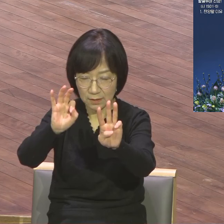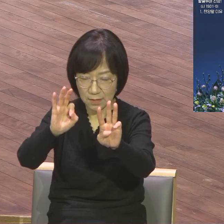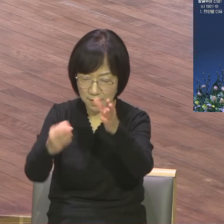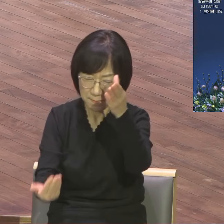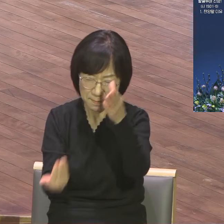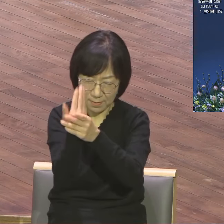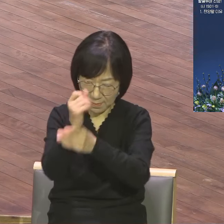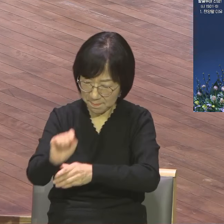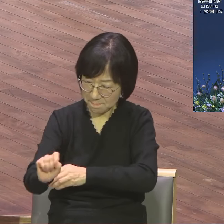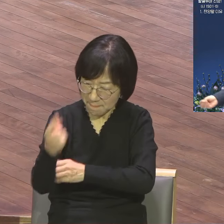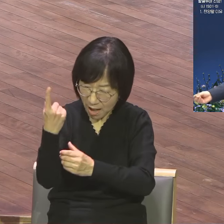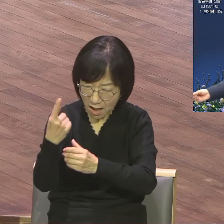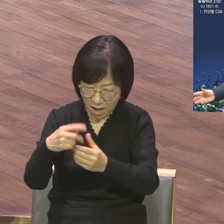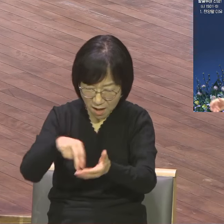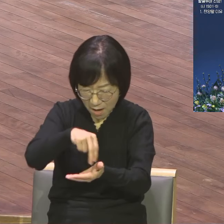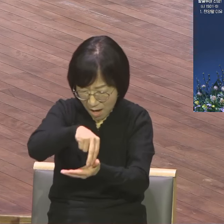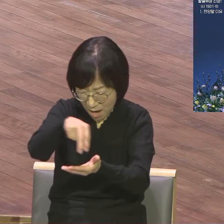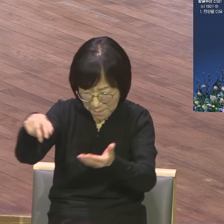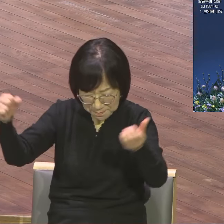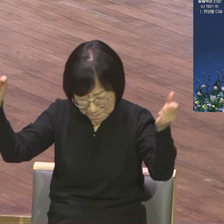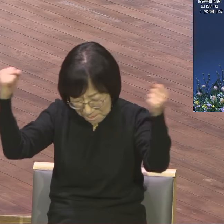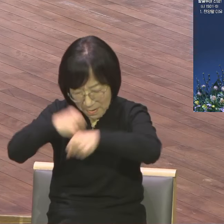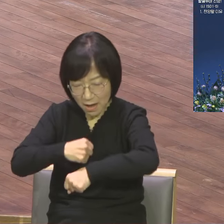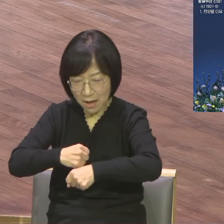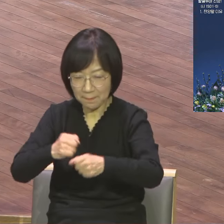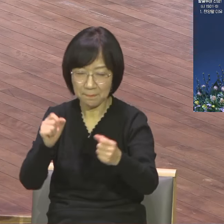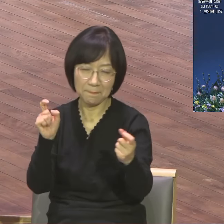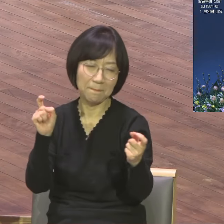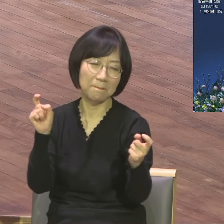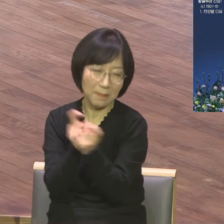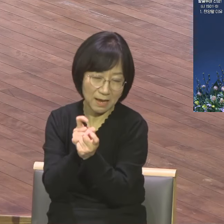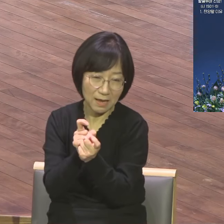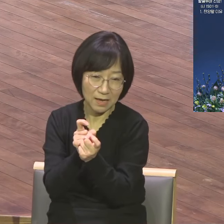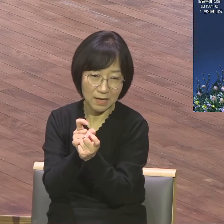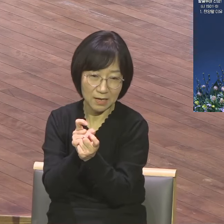영원히 유리방황하다가 멸망할 수밖에 없는 우리 운명,